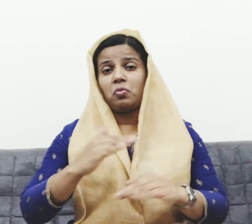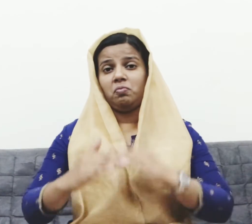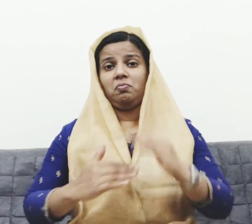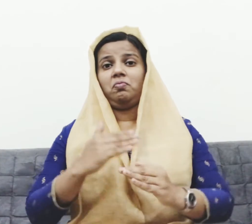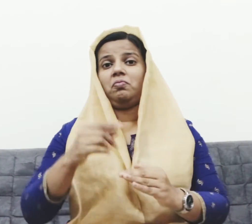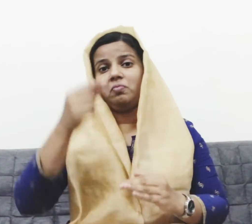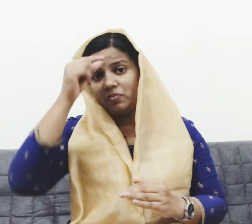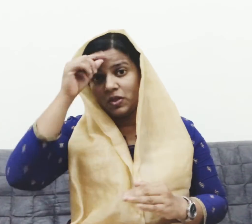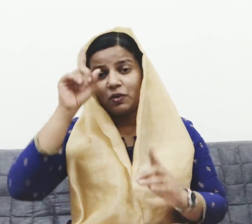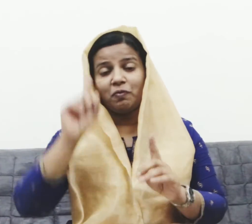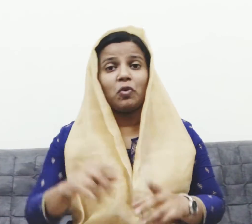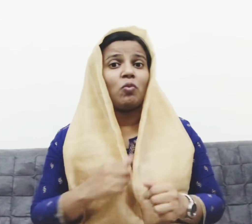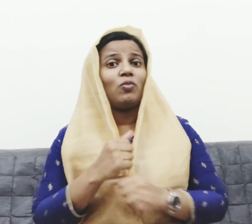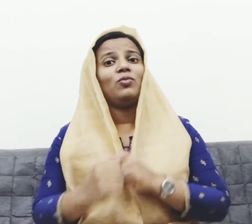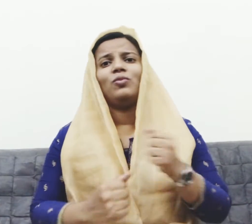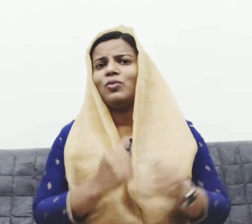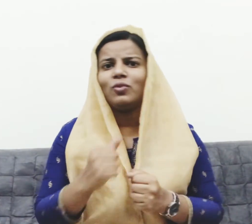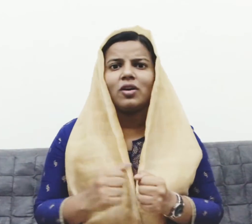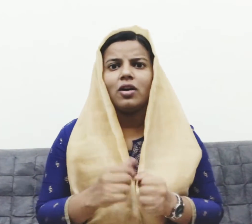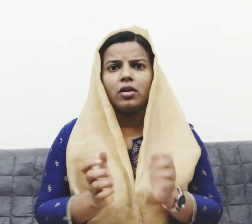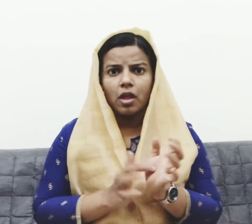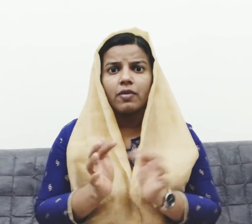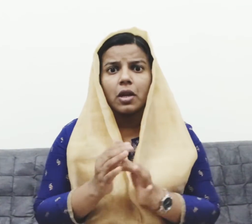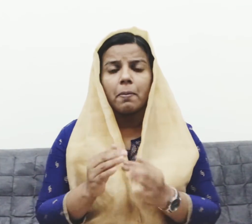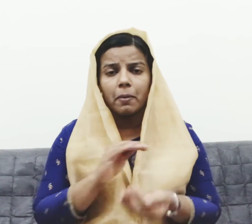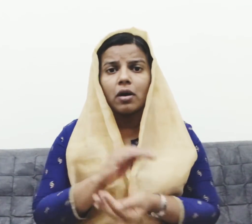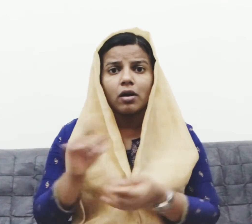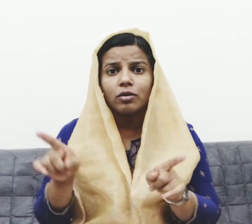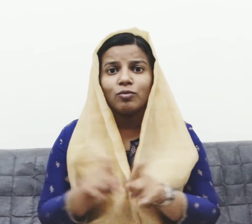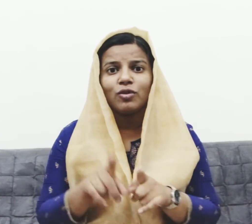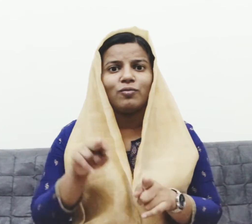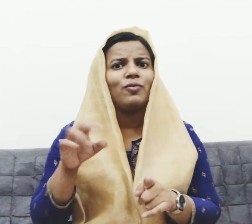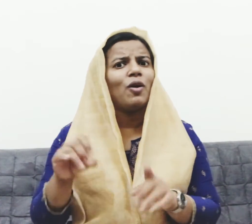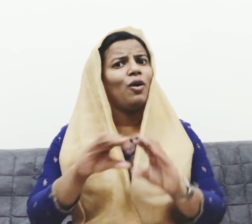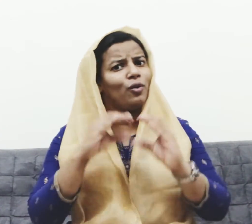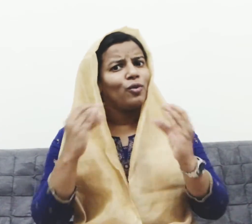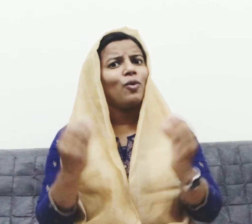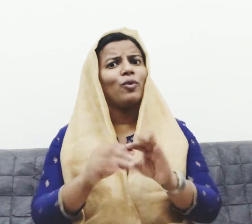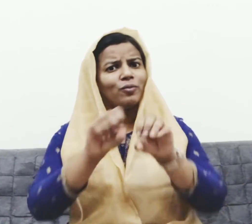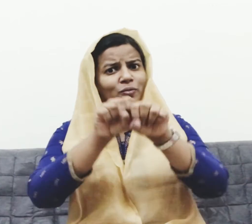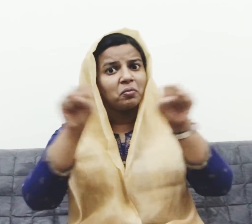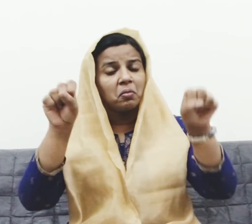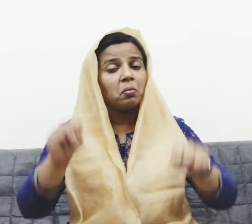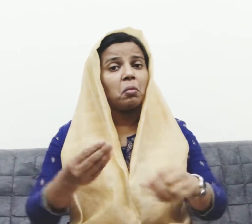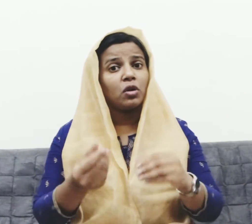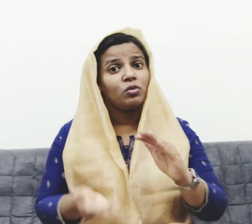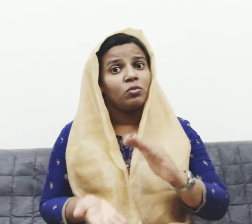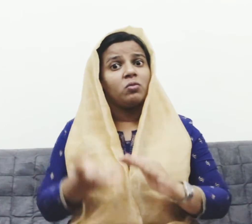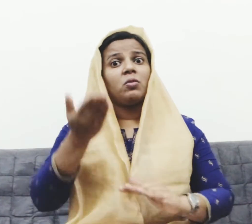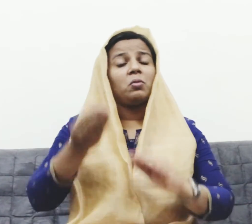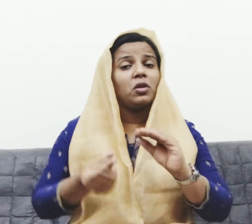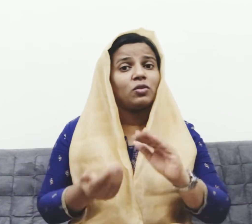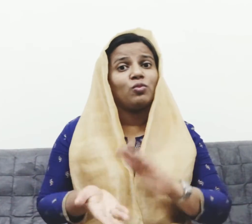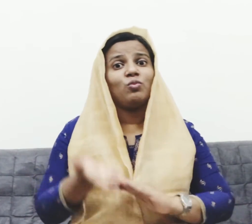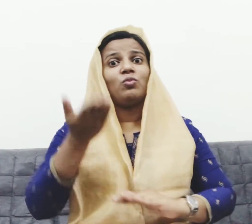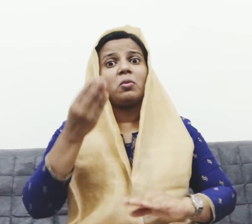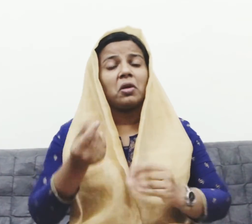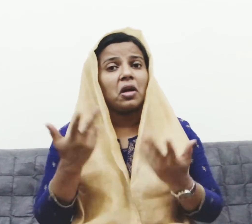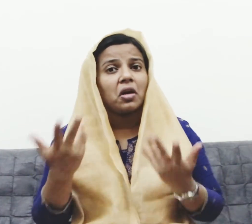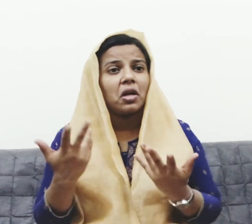പദവികൾക്ക് വേണ്ടിയും എല്ലാം ഓടിക്കൊണ്ടിരിക്കുക. പക്ഷെ ദൈവമക്കൾ അങ്ങനെ ആകരുത്. അത് ലോകത്തിൻ്റെ സിസ്റ്റമാണ്. പണം മാക്സിമം ഉണ്ടാക്കണം, ആമേൻ, എങ്ങനെയും